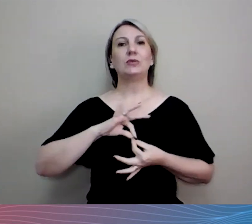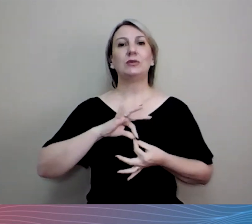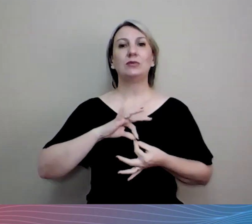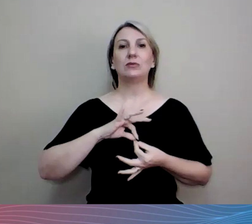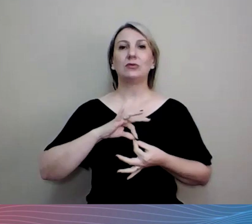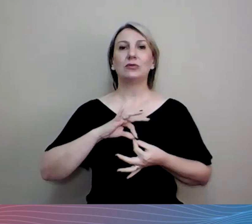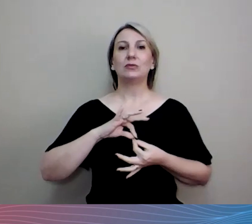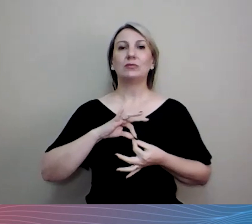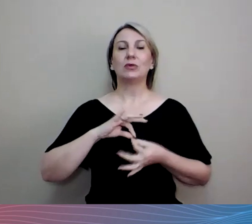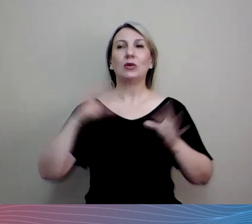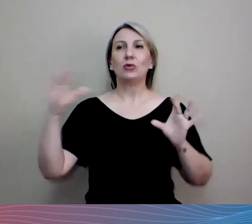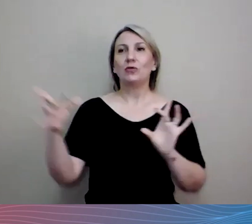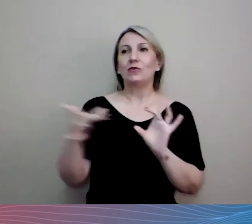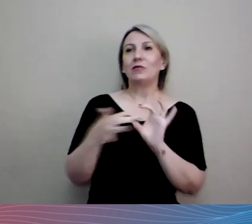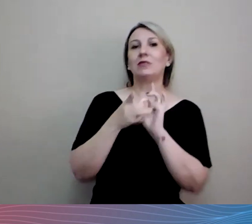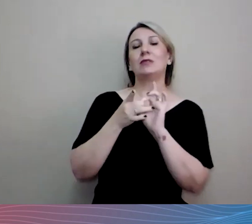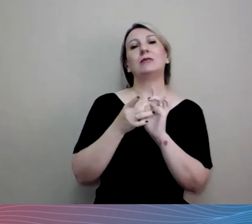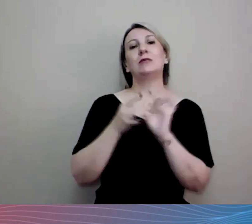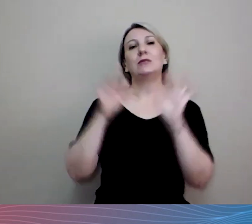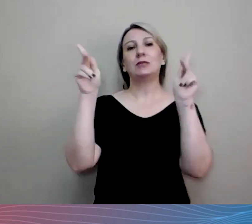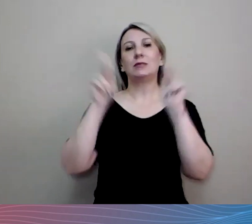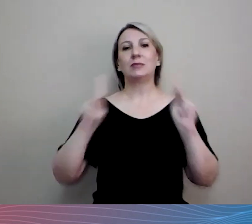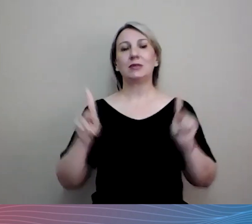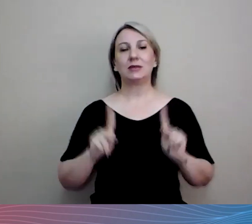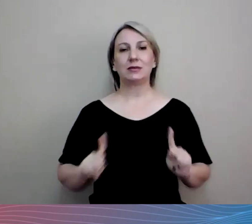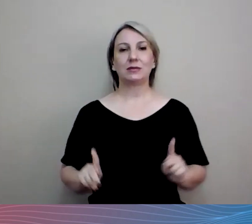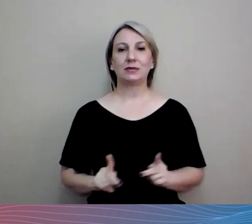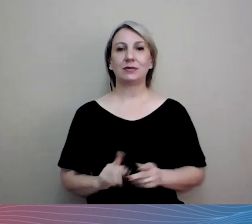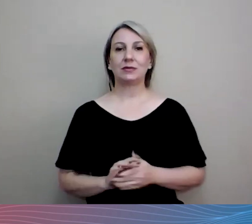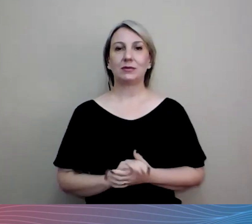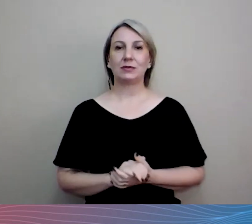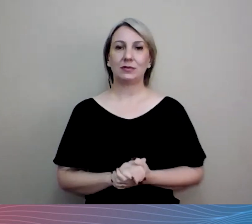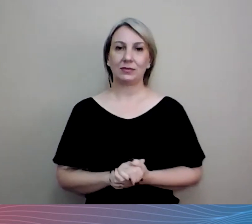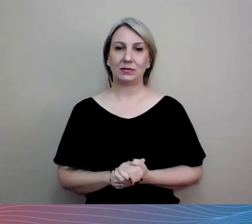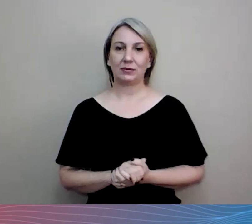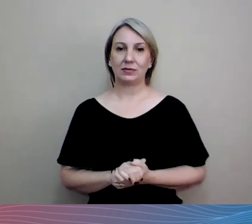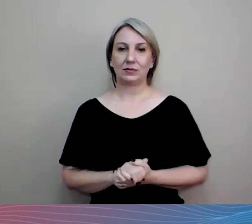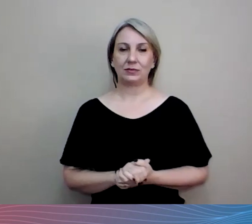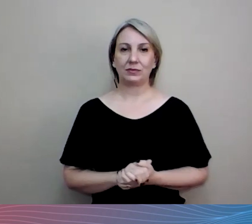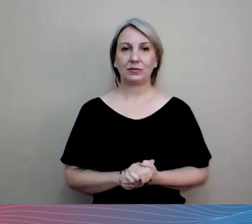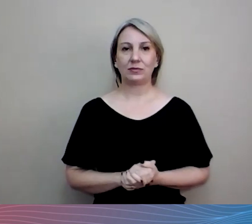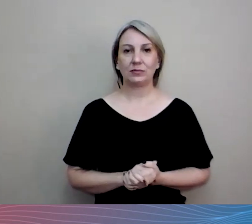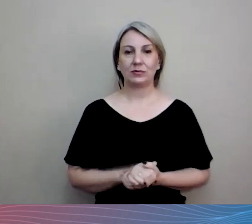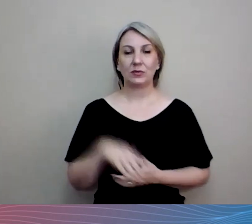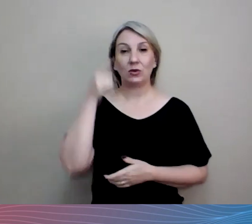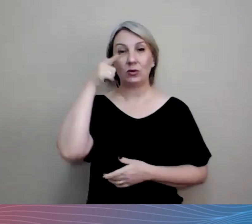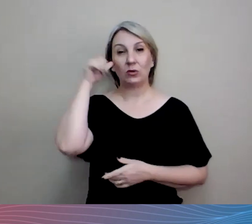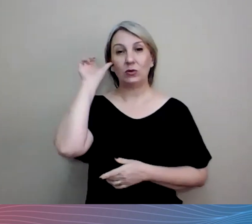versículos de 1 a 6. Nós temos visto ontem